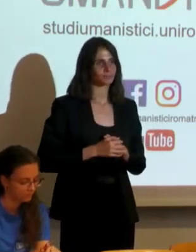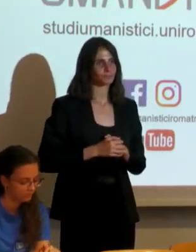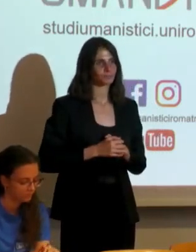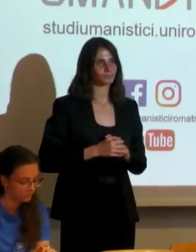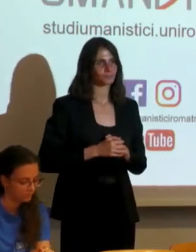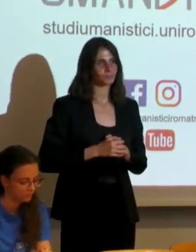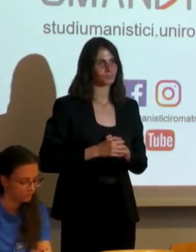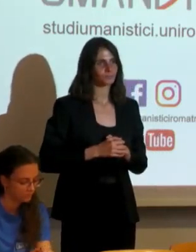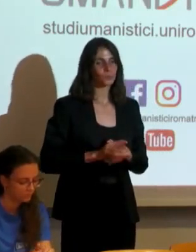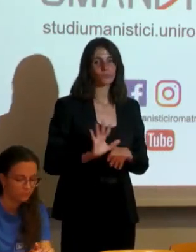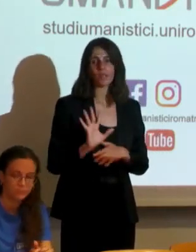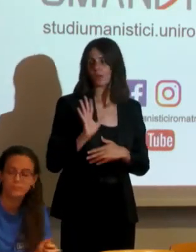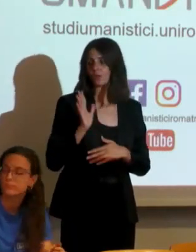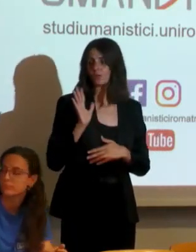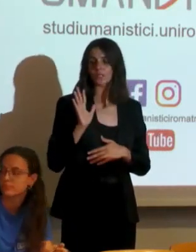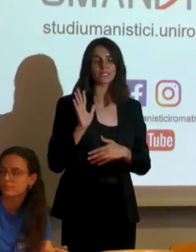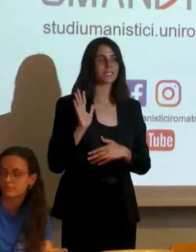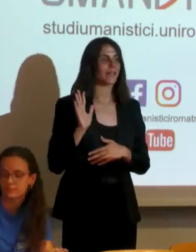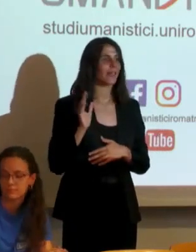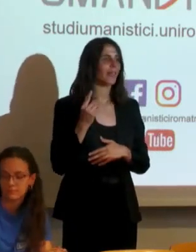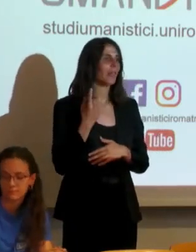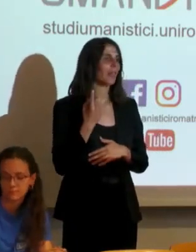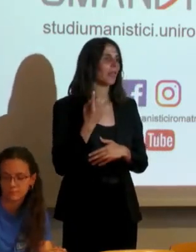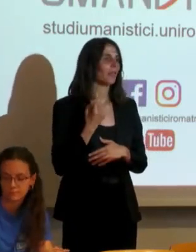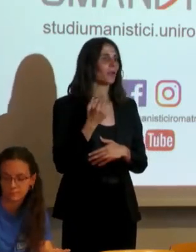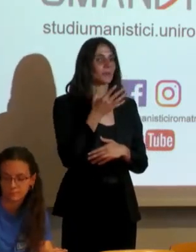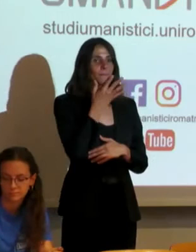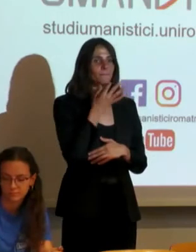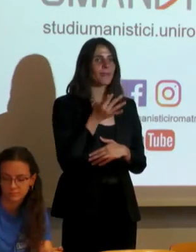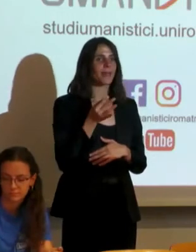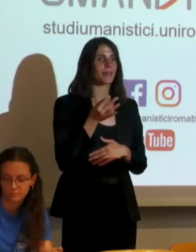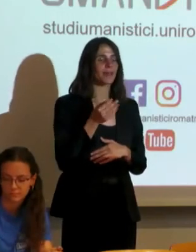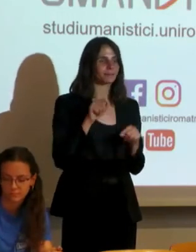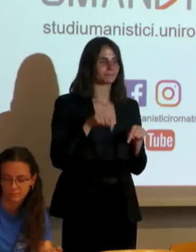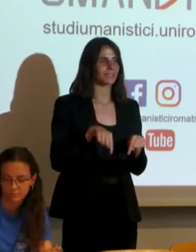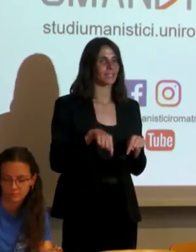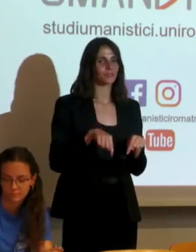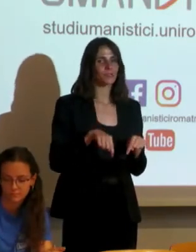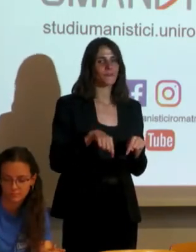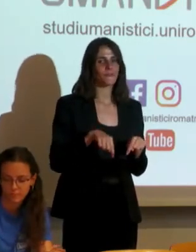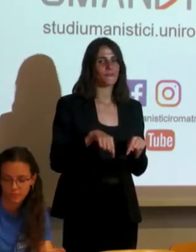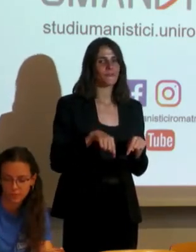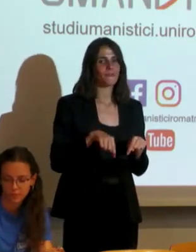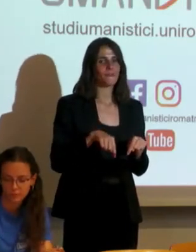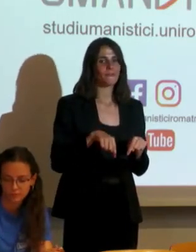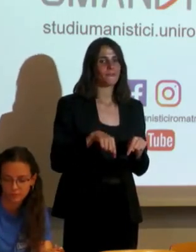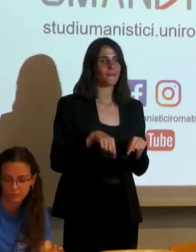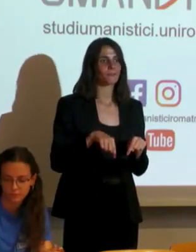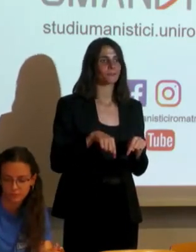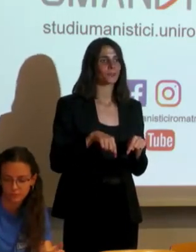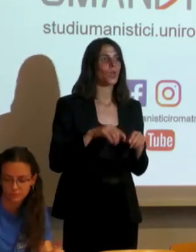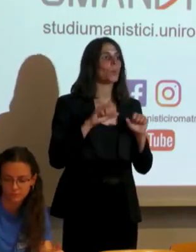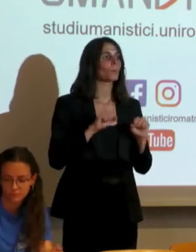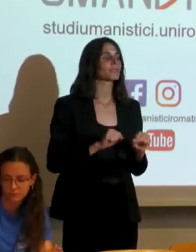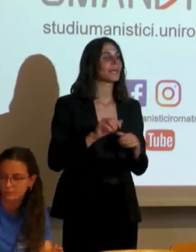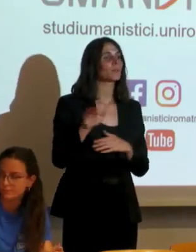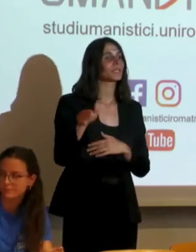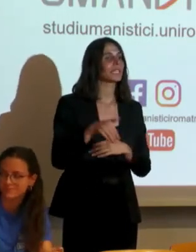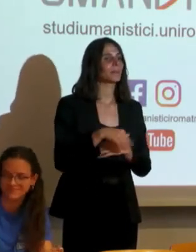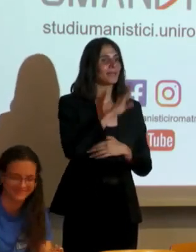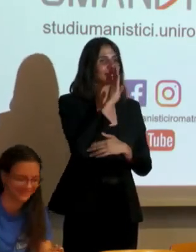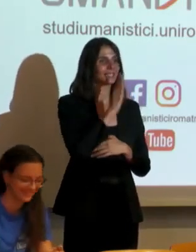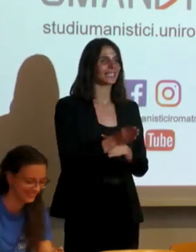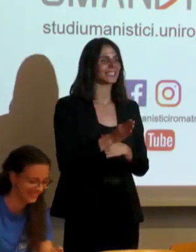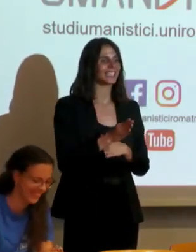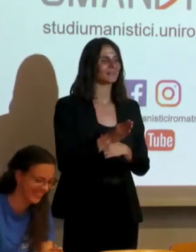racconto, ma forse la cosa migliore a questo punto della nostra breve chiacchierata è, come dire, chiamare in causa direttamente la nostra